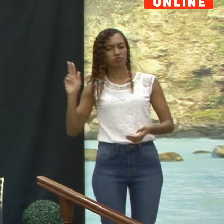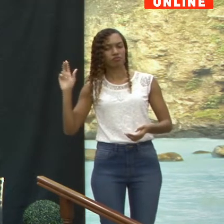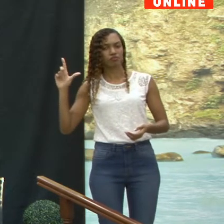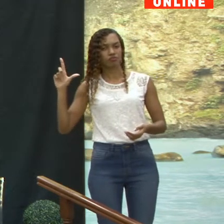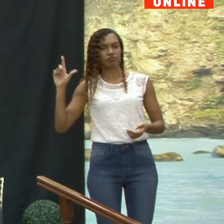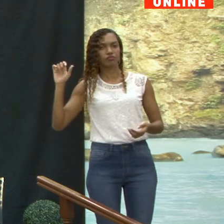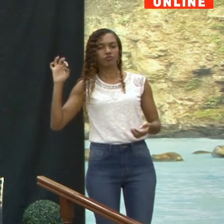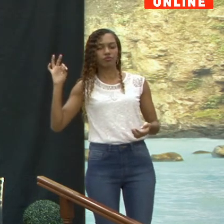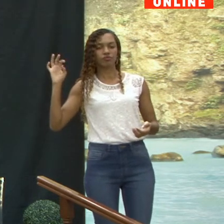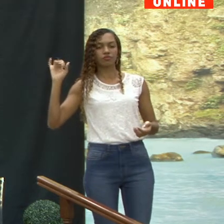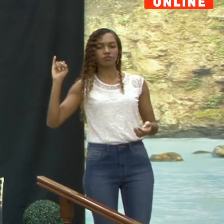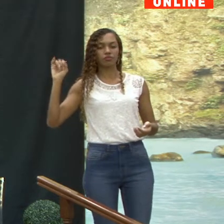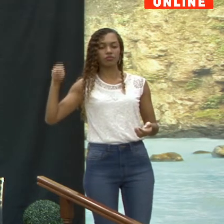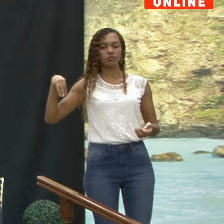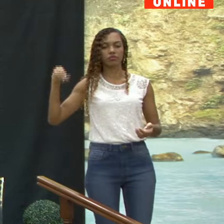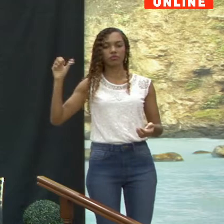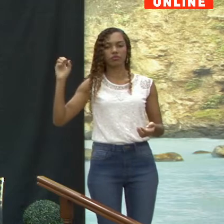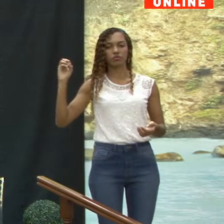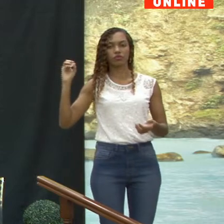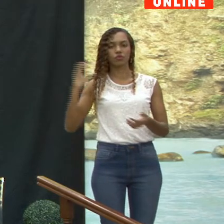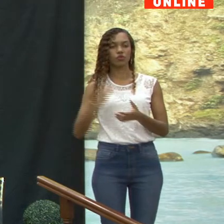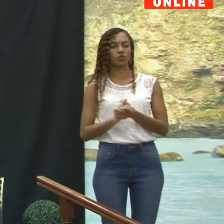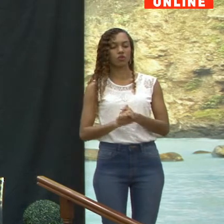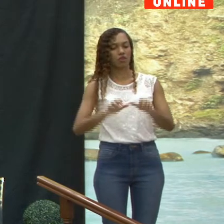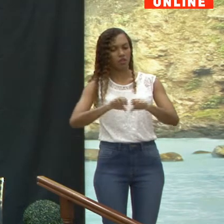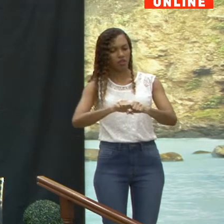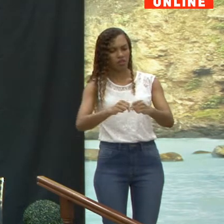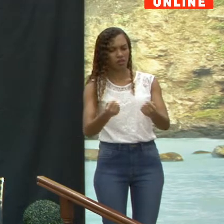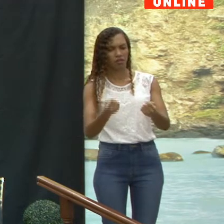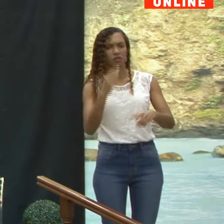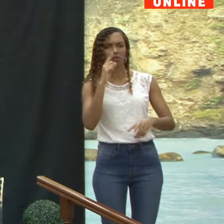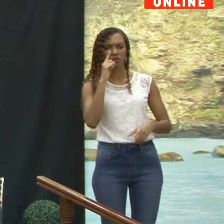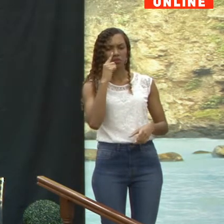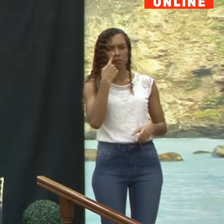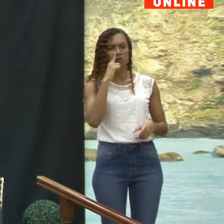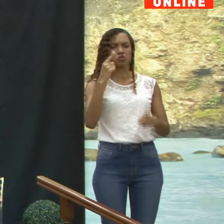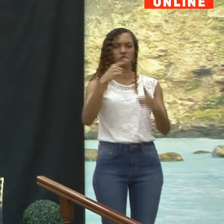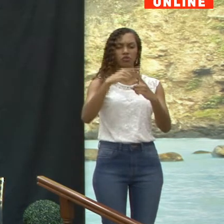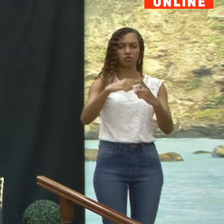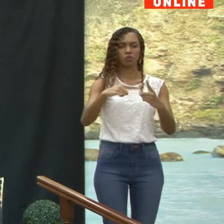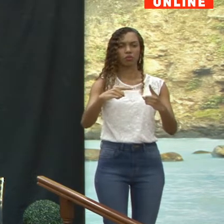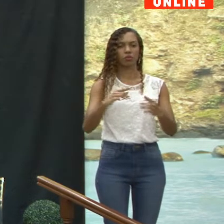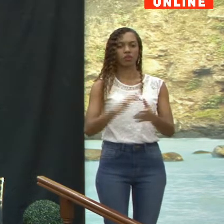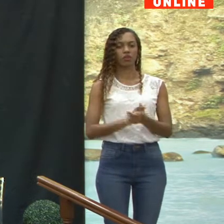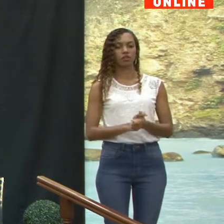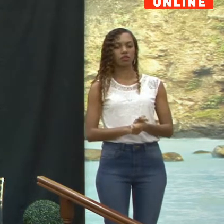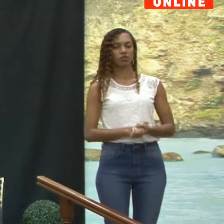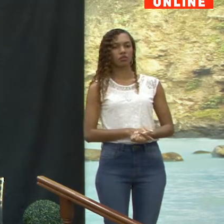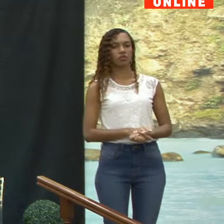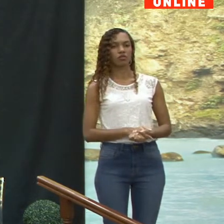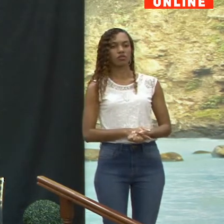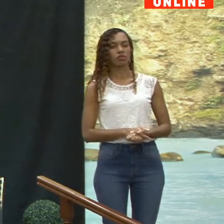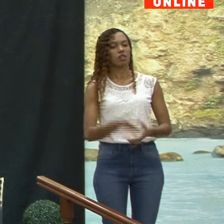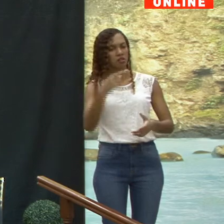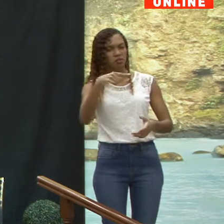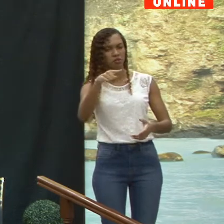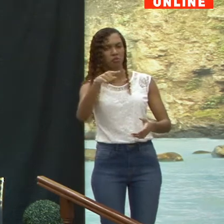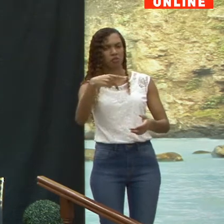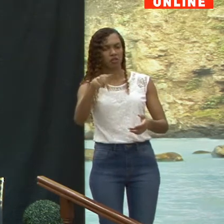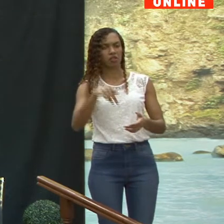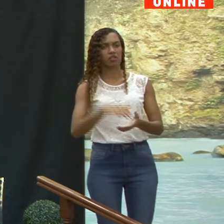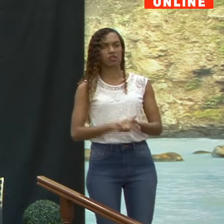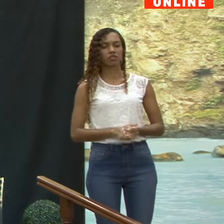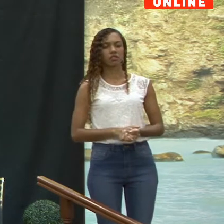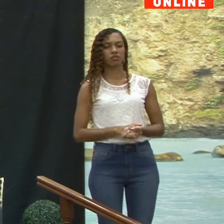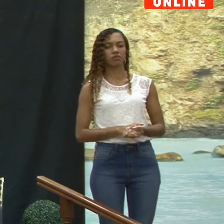e ele vai, parte o biscoito no meio e oferece a ela. Ela: pronto, mas não é possível, olha só